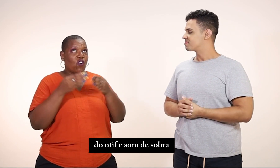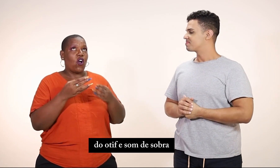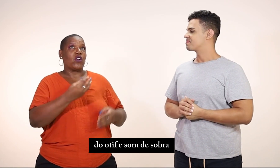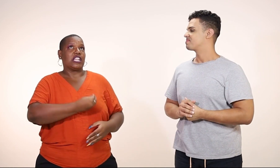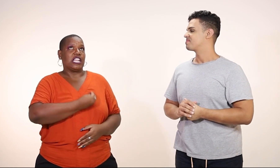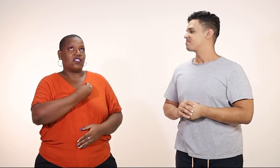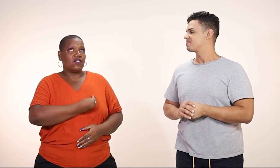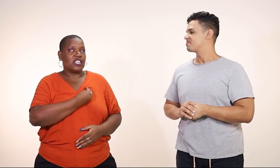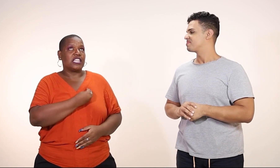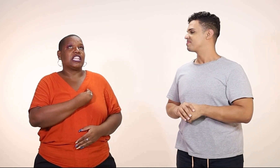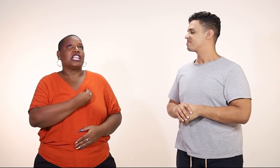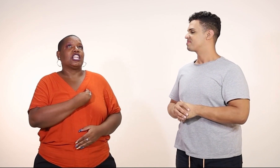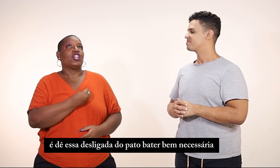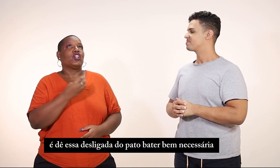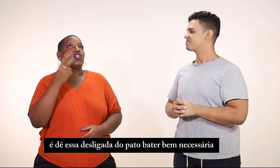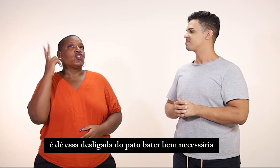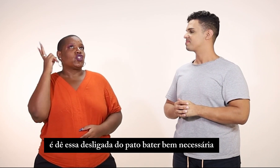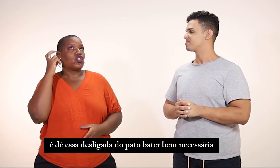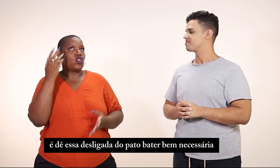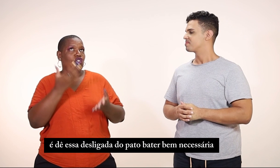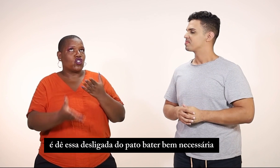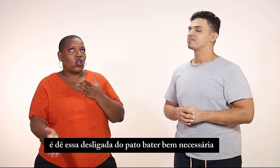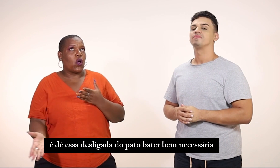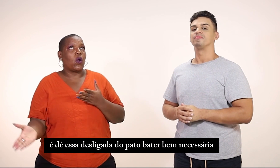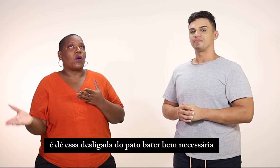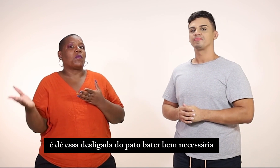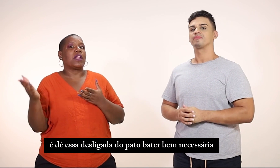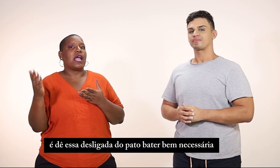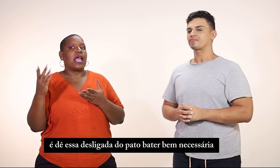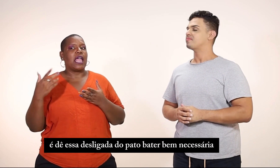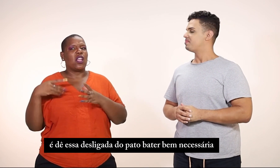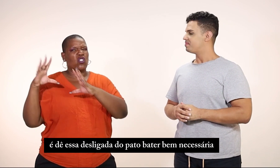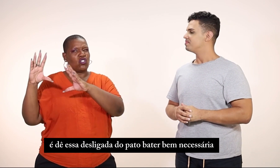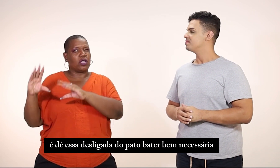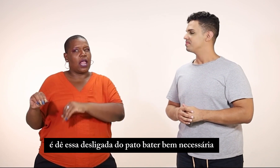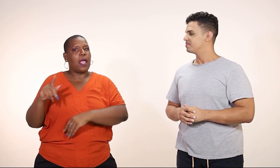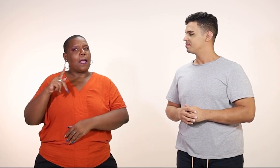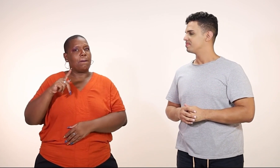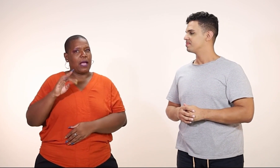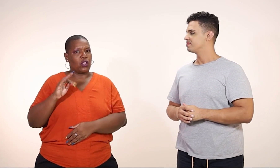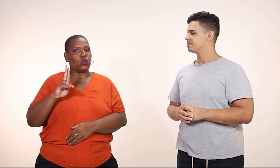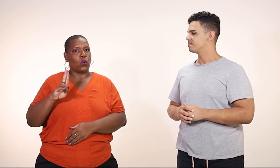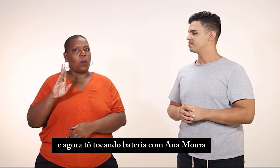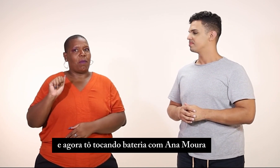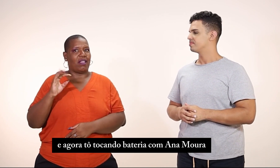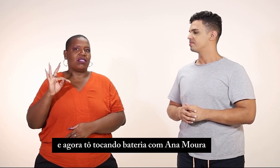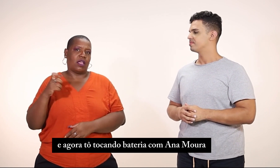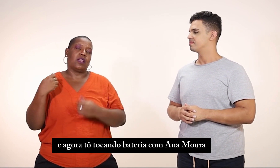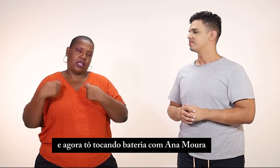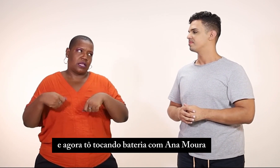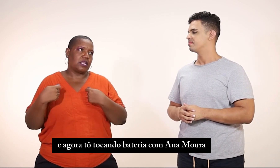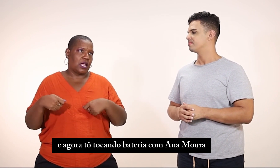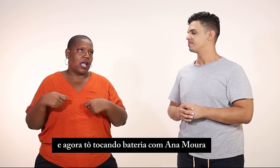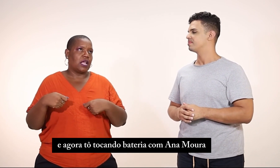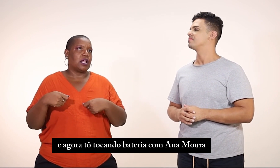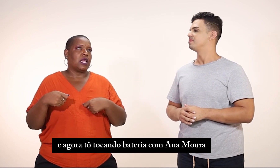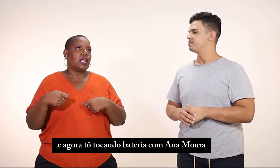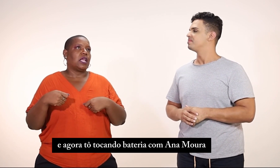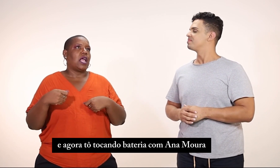Sobra. Dei essa desligada do Patu Bater, bem necessária. E agora eu tô tocando bateria com a Ana